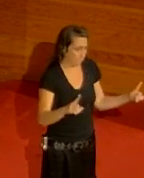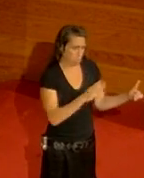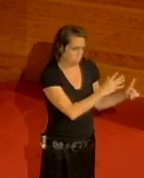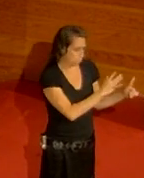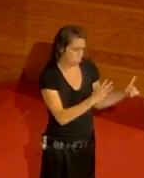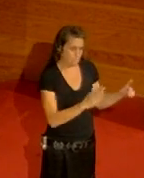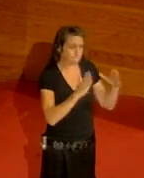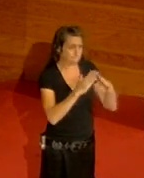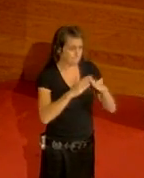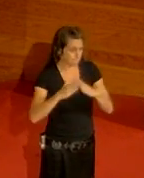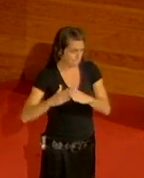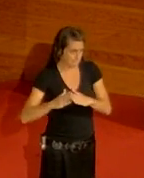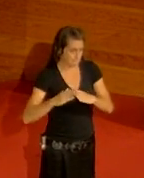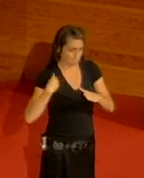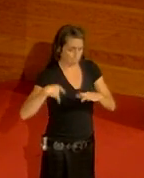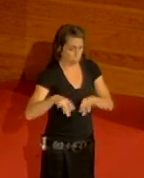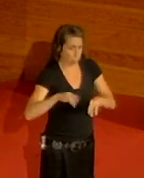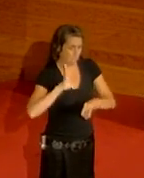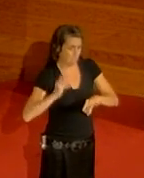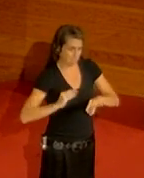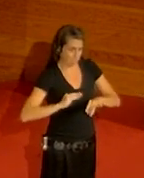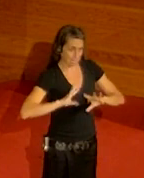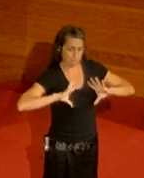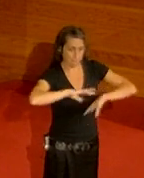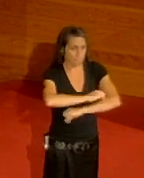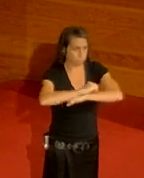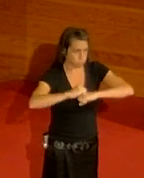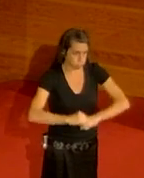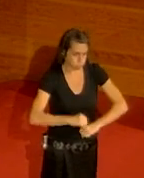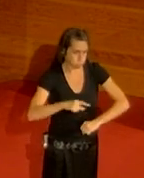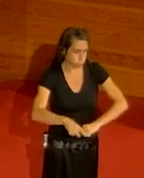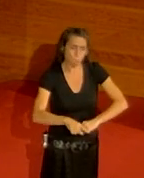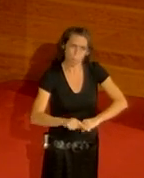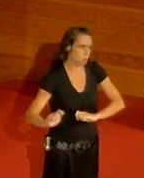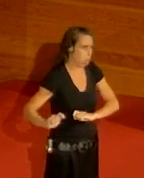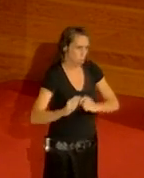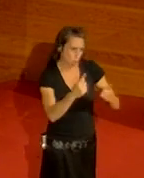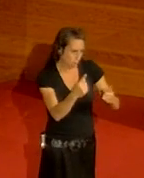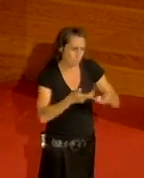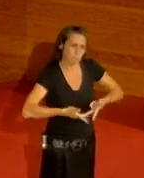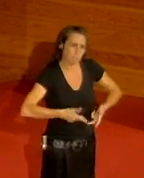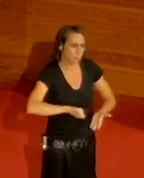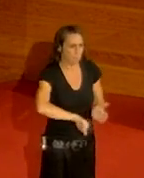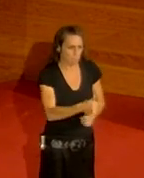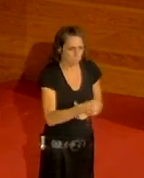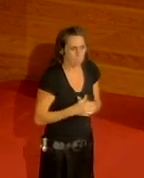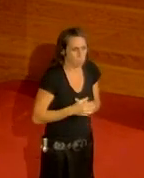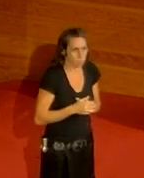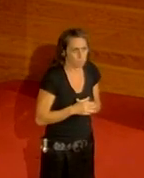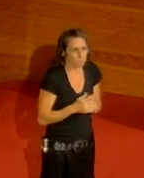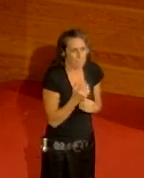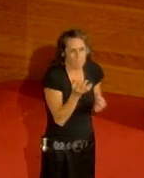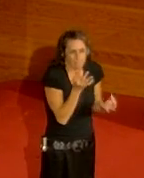viviendas en asentamientos en cisjordania que nunca o sea creo que el récord fue 2020 el año que más no tengo ahora mismo las cifras pero creo que